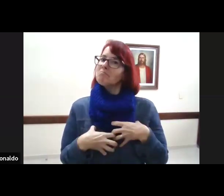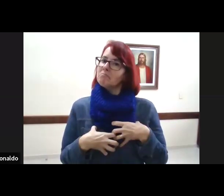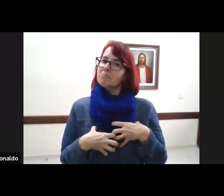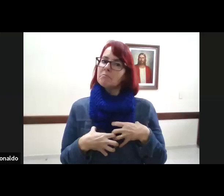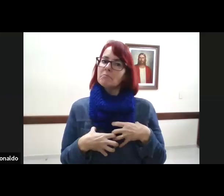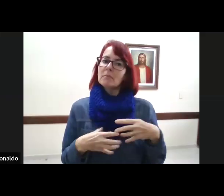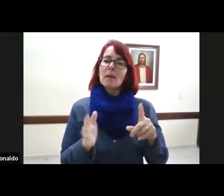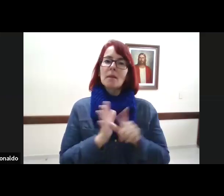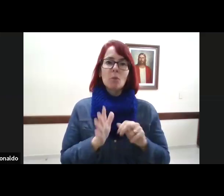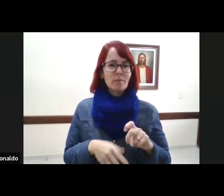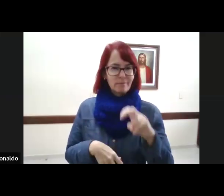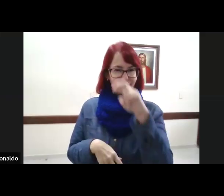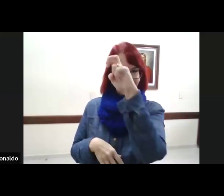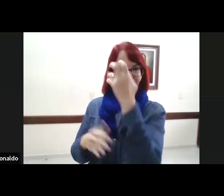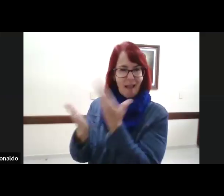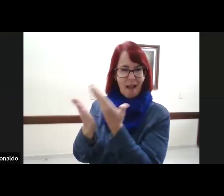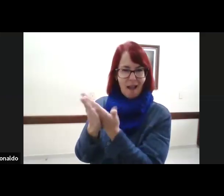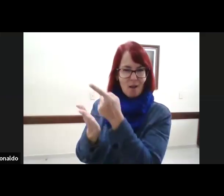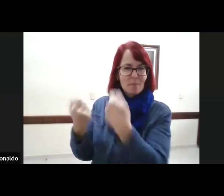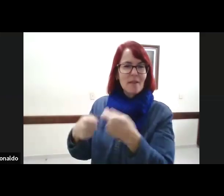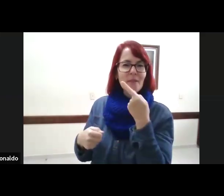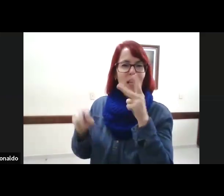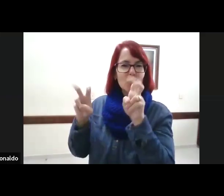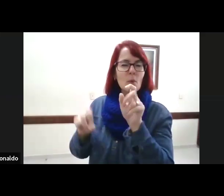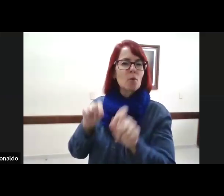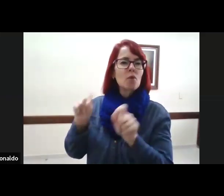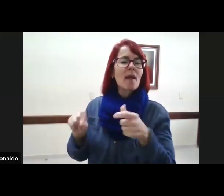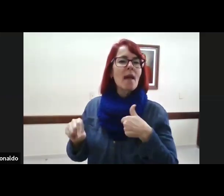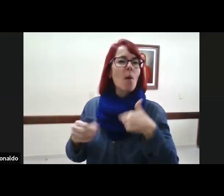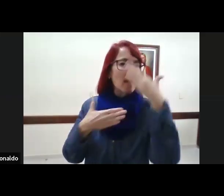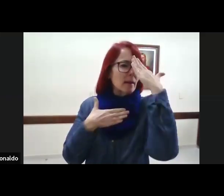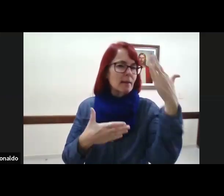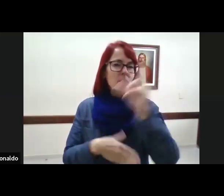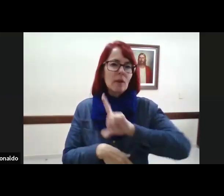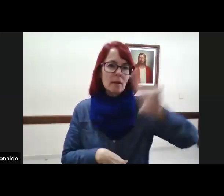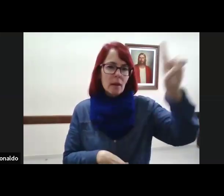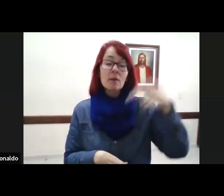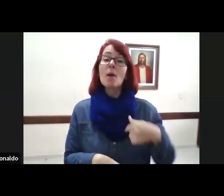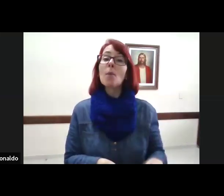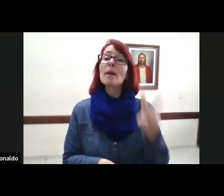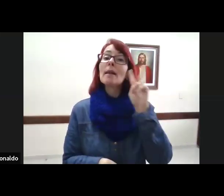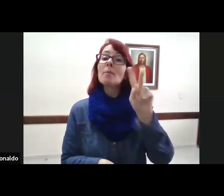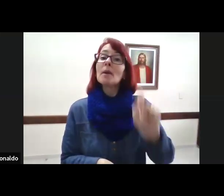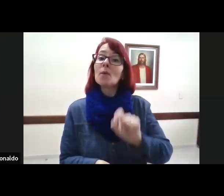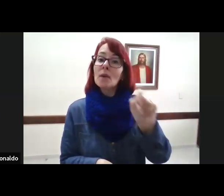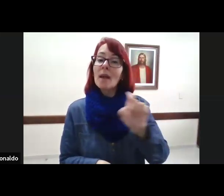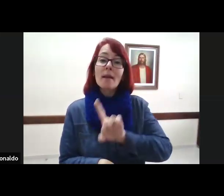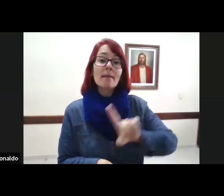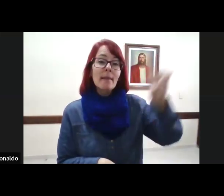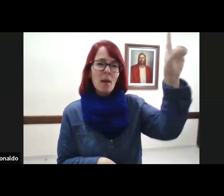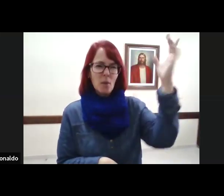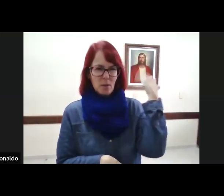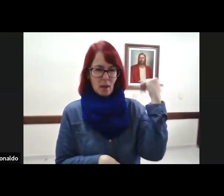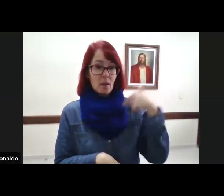cima, a aula, a gente tinha que falar sobre o que a gente era grato. E eu lembrei que o Pai Celestial me curou de uma doença que eu